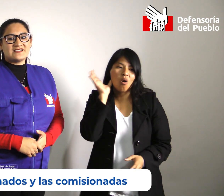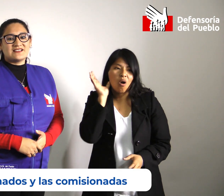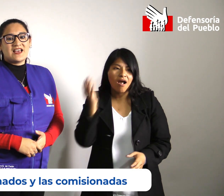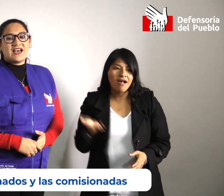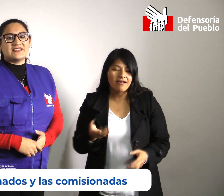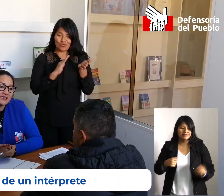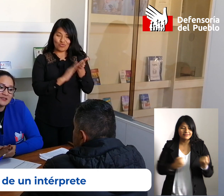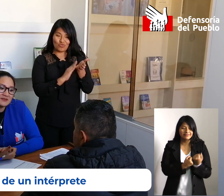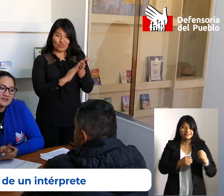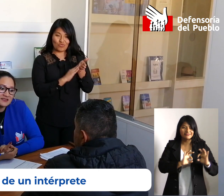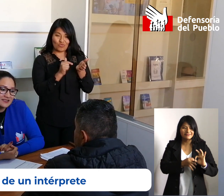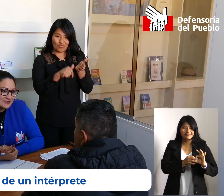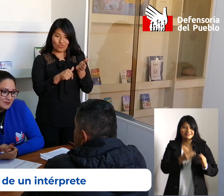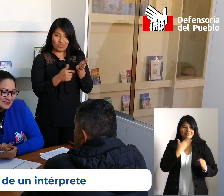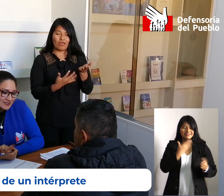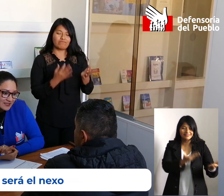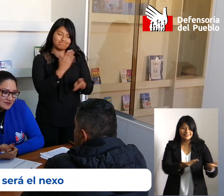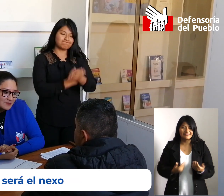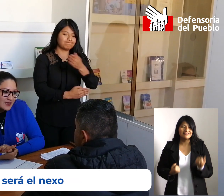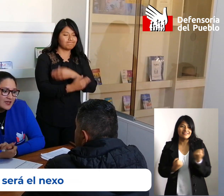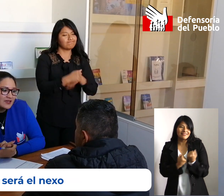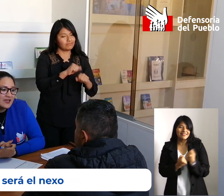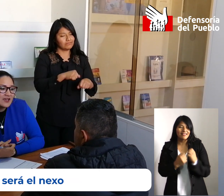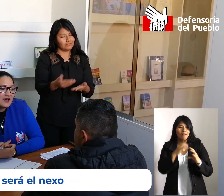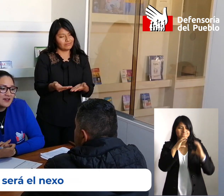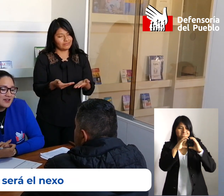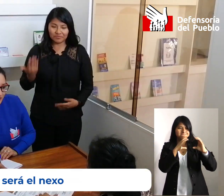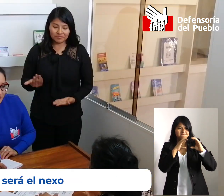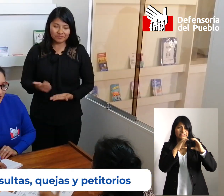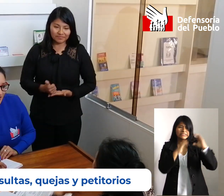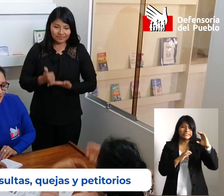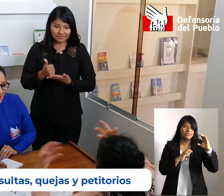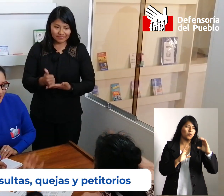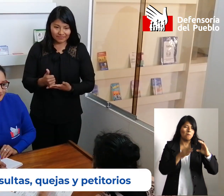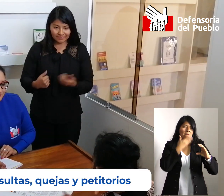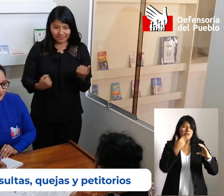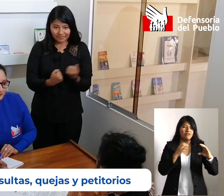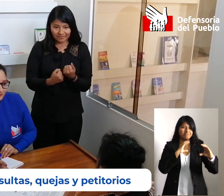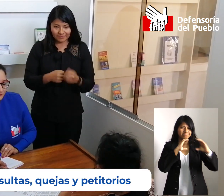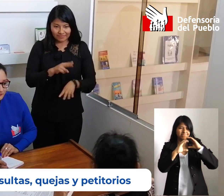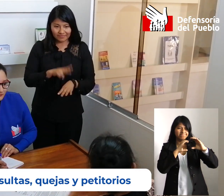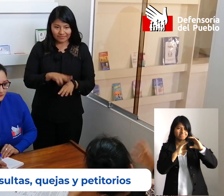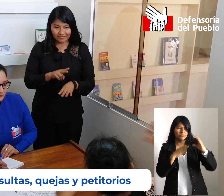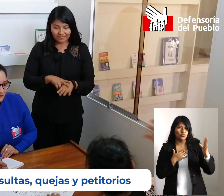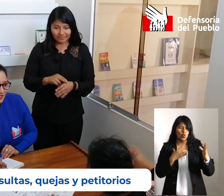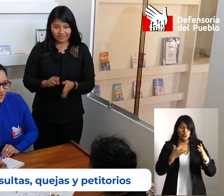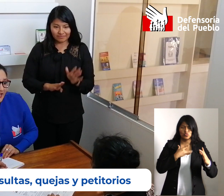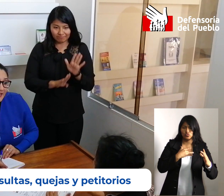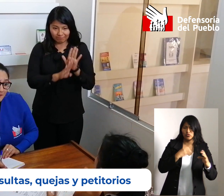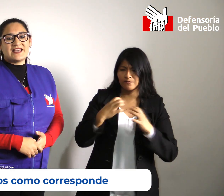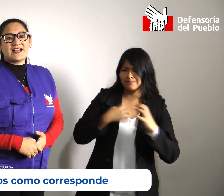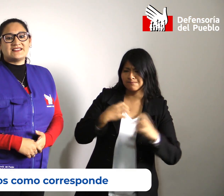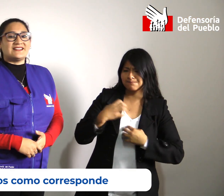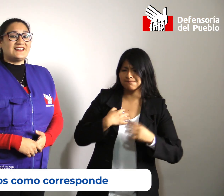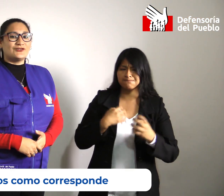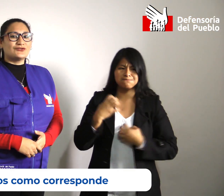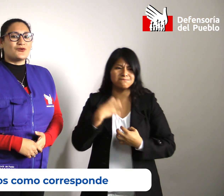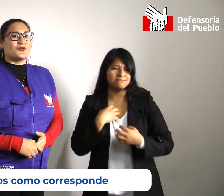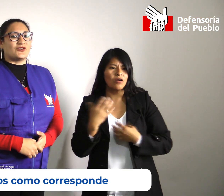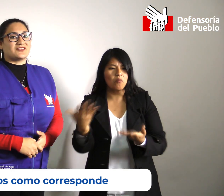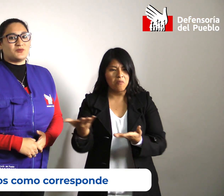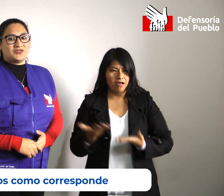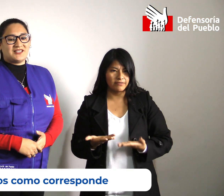comisionadas a través de un intérprete, quien será el nexo para que sus consultas, quejas y petitorios sean